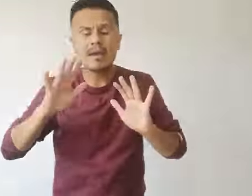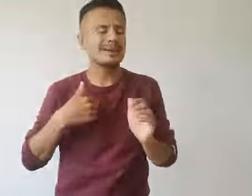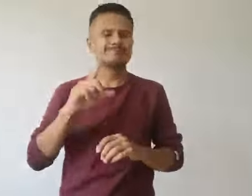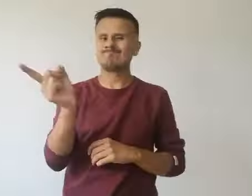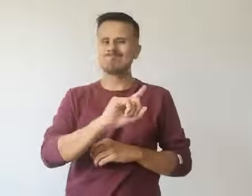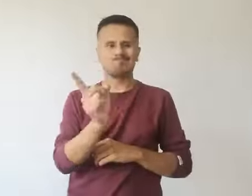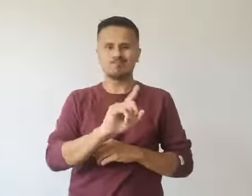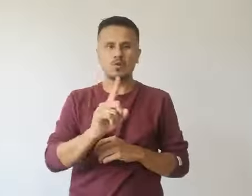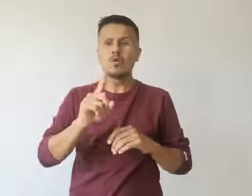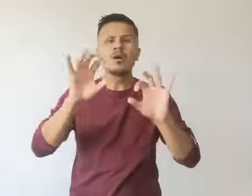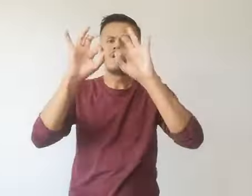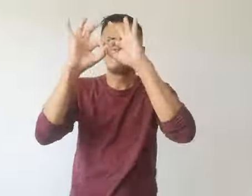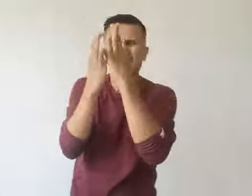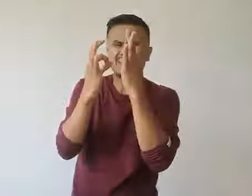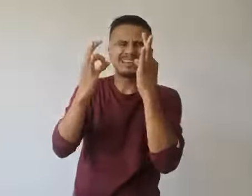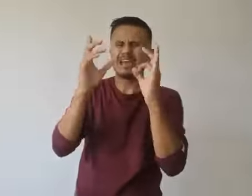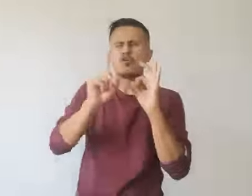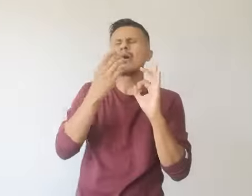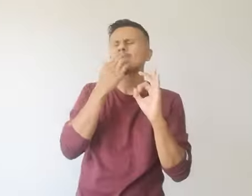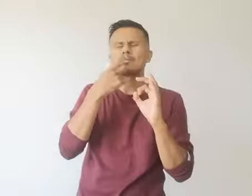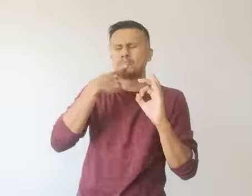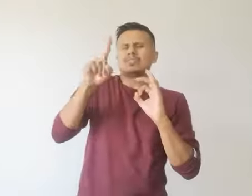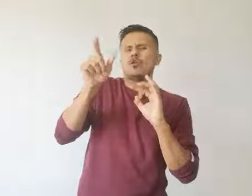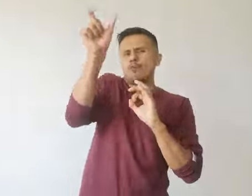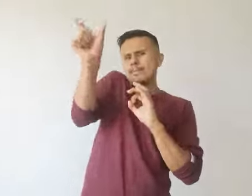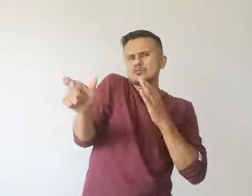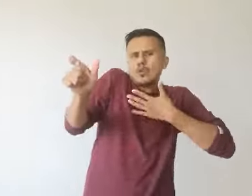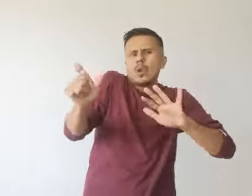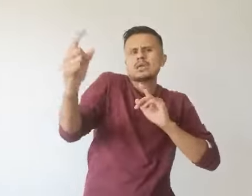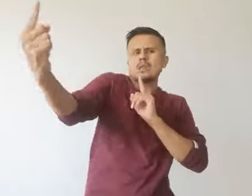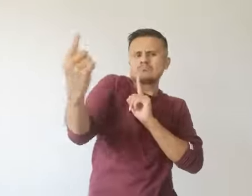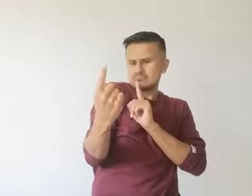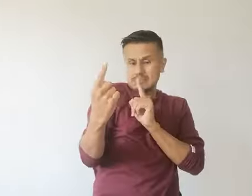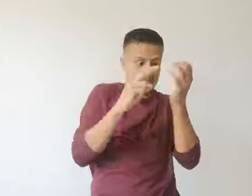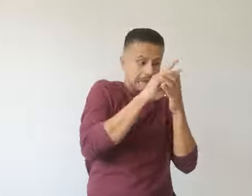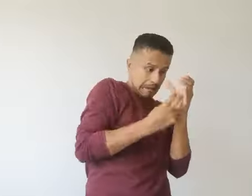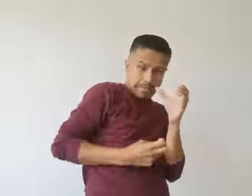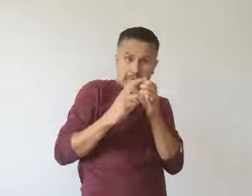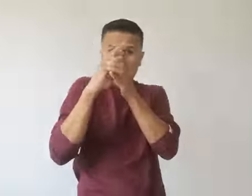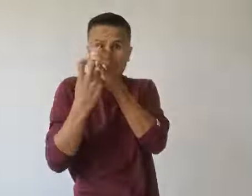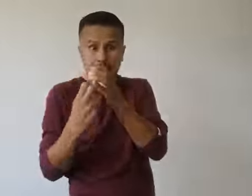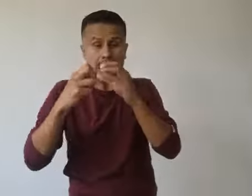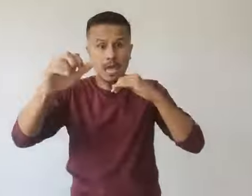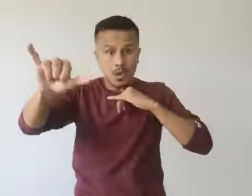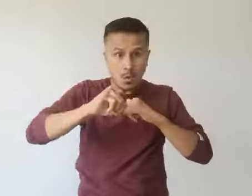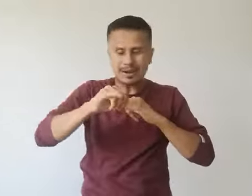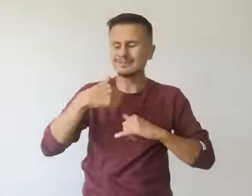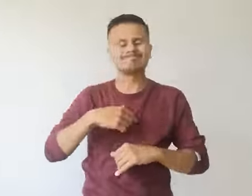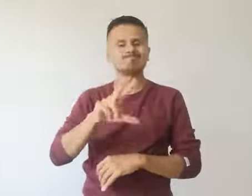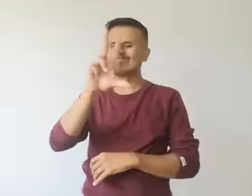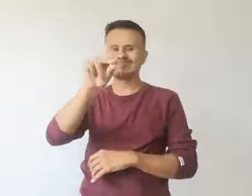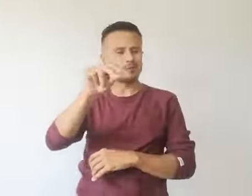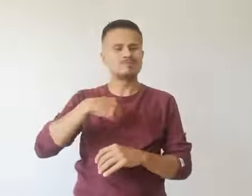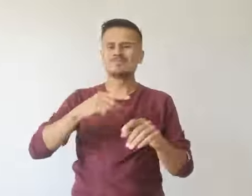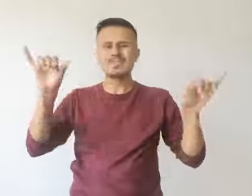el ADN de un extraño pueda ser más parecido que el de un familiar lejano? No, el ADN es tan largo y como tiene tantos empleos de dos